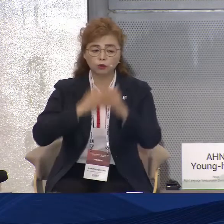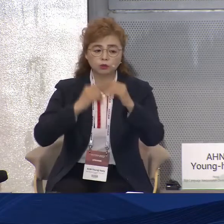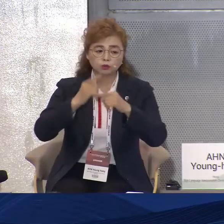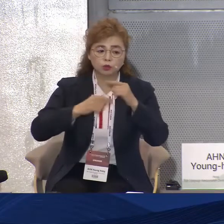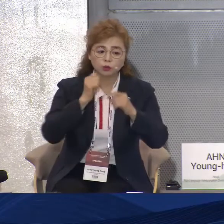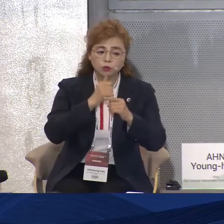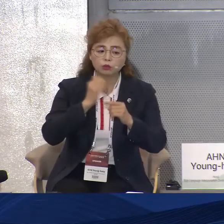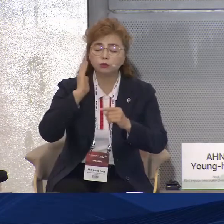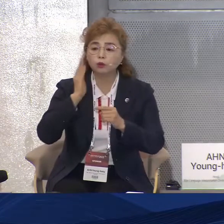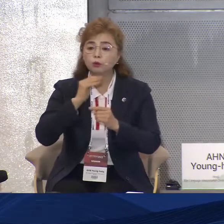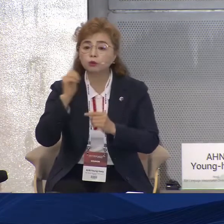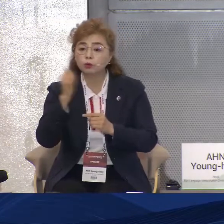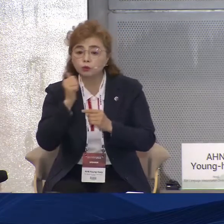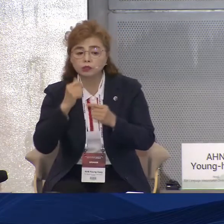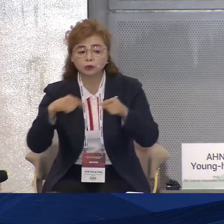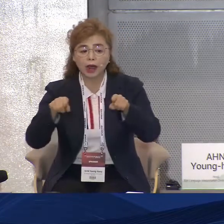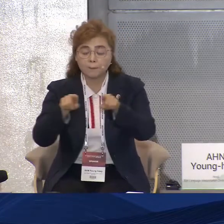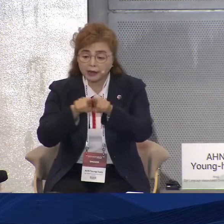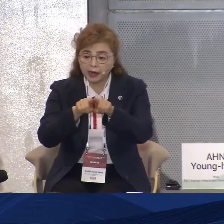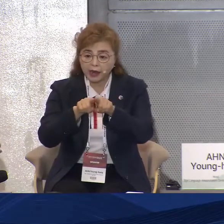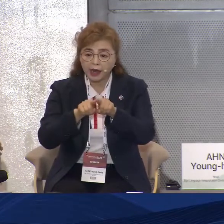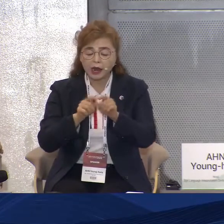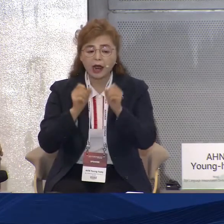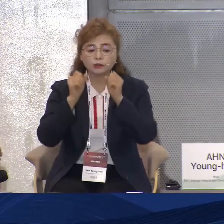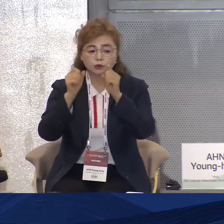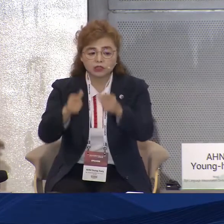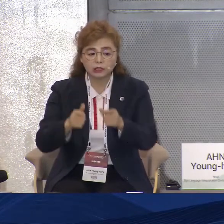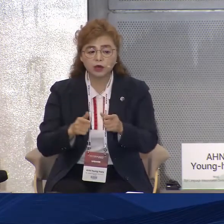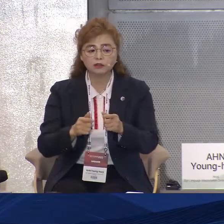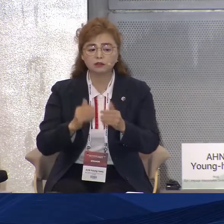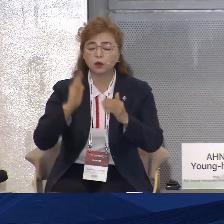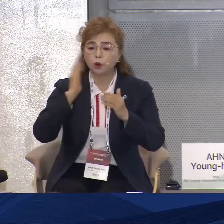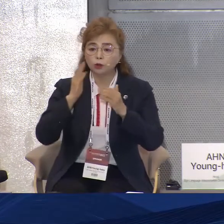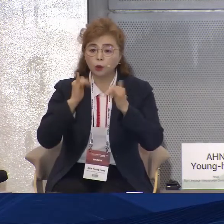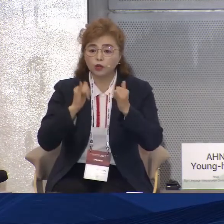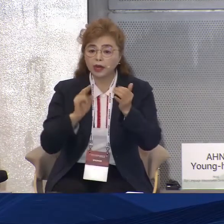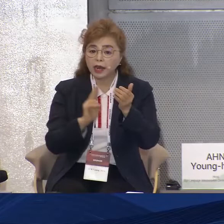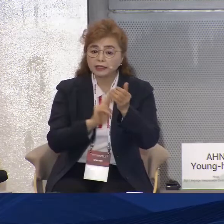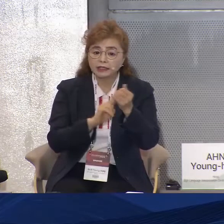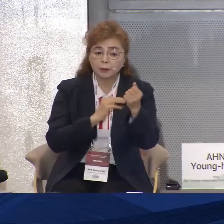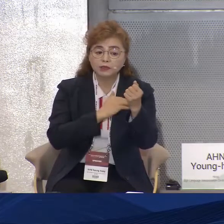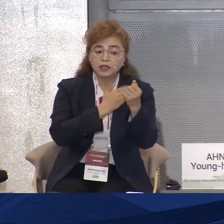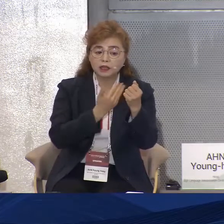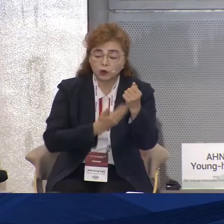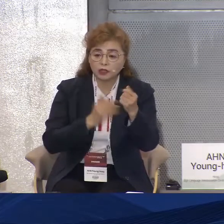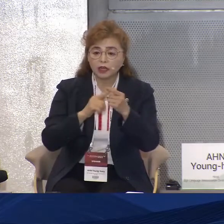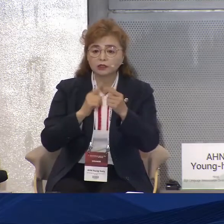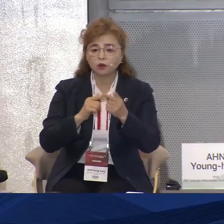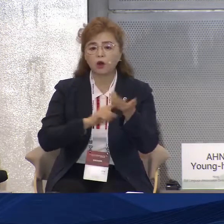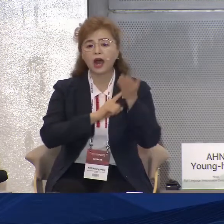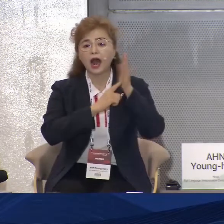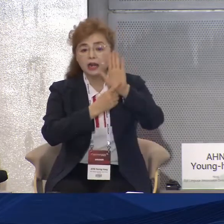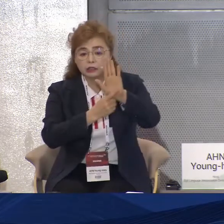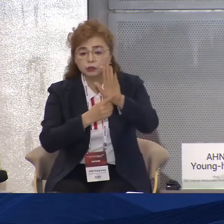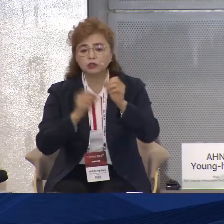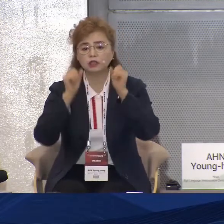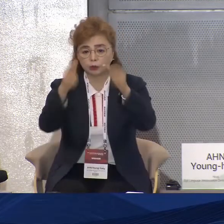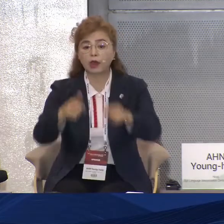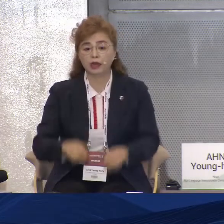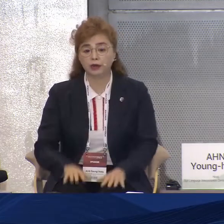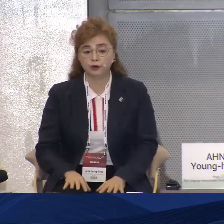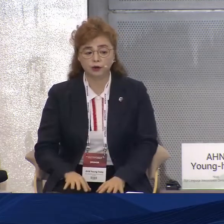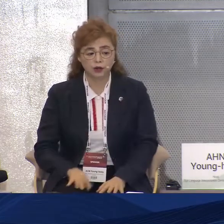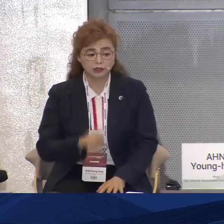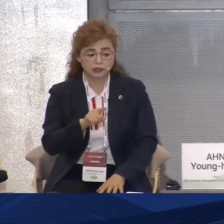또 공적 수어 통역을 농통역사도 함께 할 수 있는 기회는 농인의 잠재력에 대해서 알릴 수